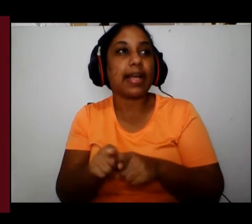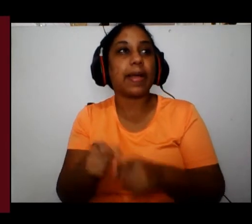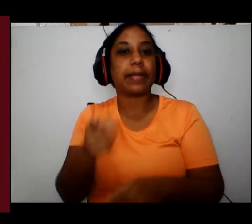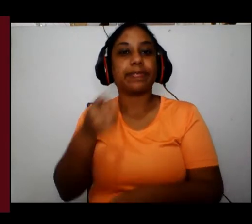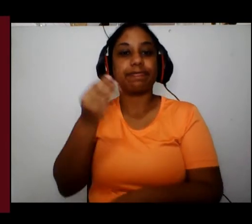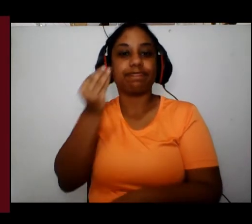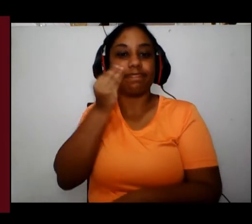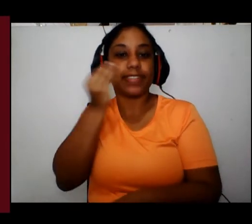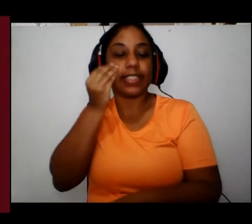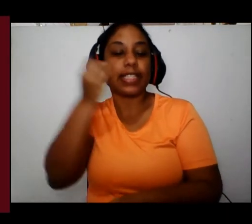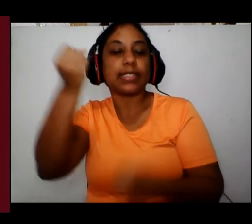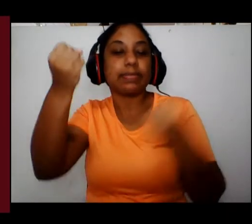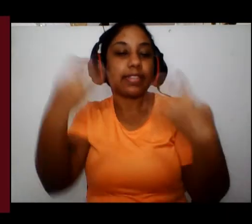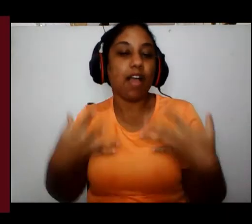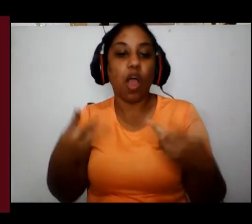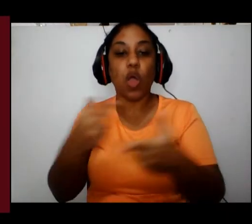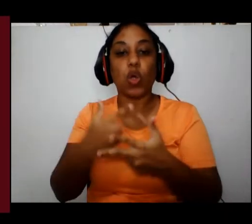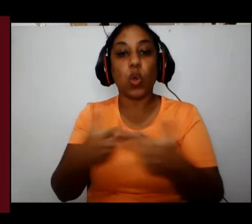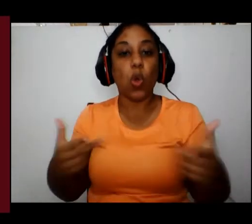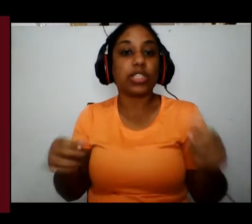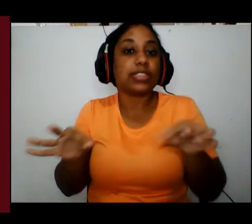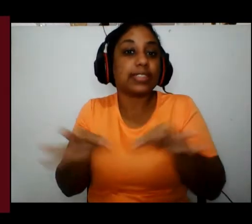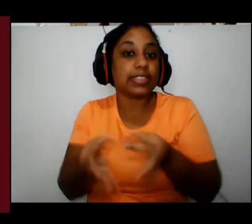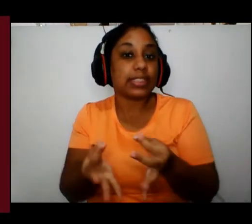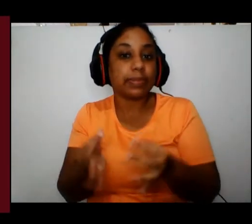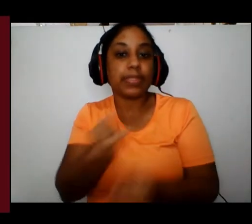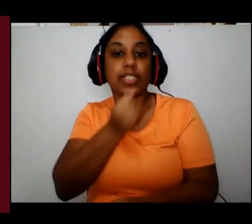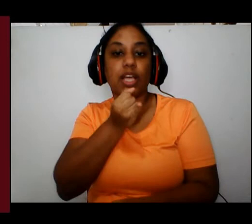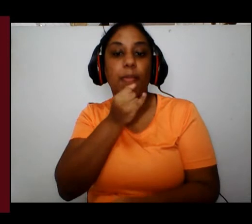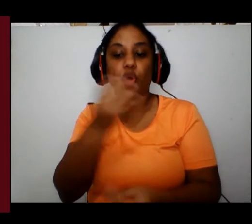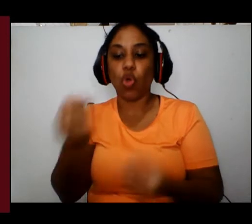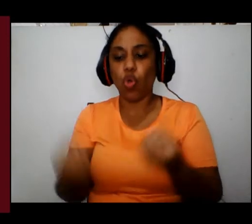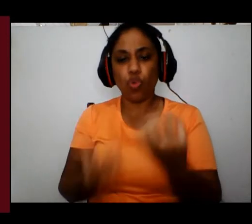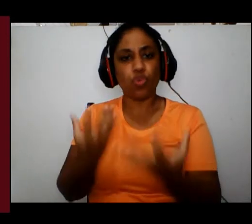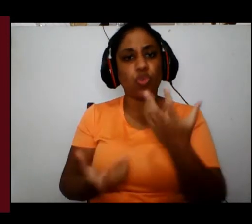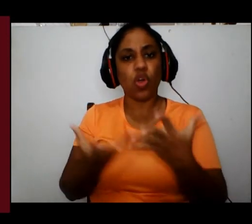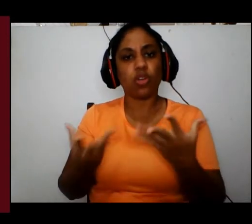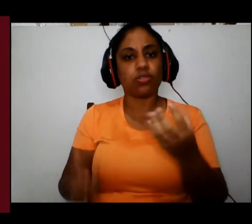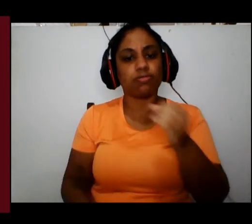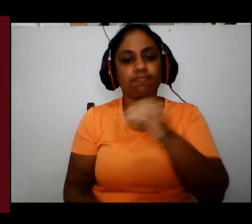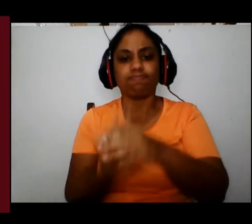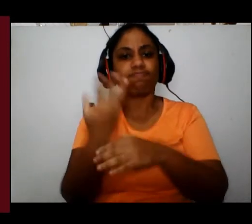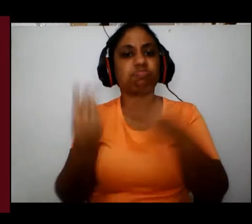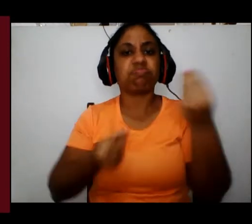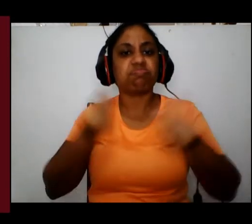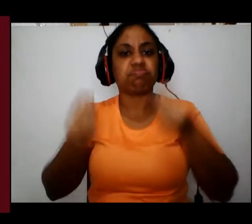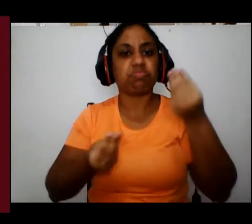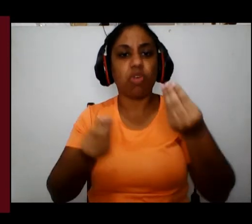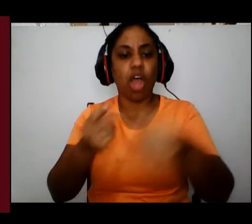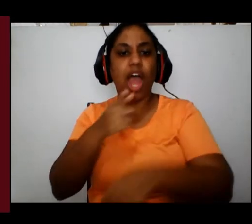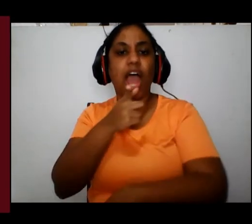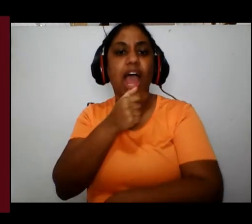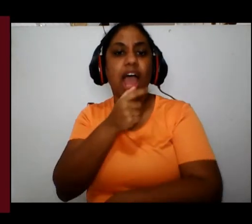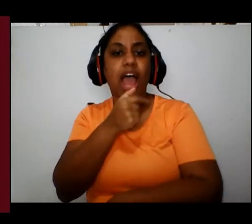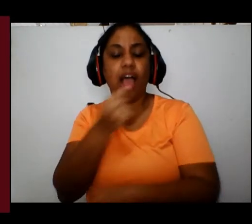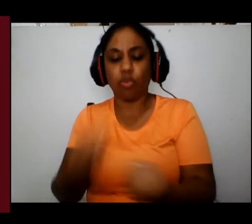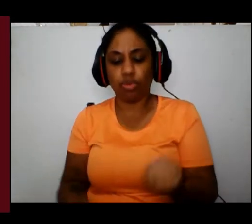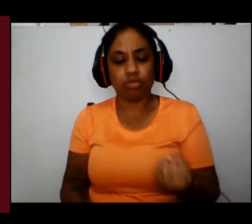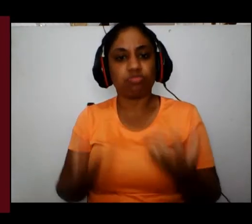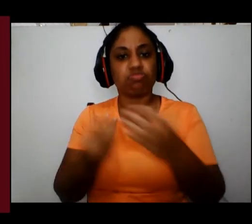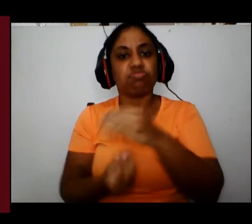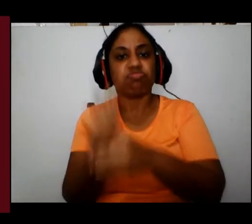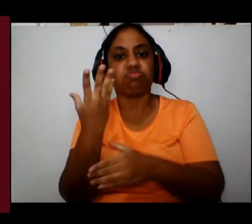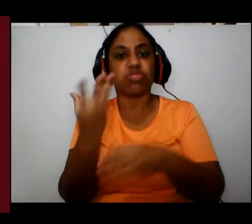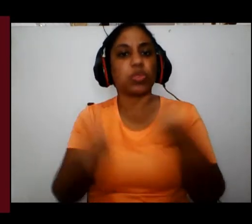sagrado. Outros tentam explicar coisas mais simples, como surgiu o fogo, como surgiu a água, como surgiu uma determinada planta.